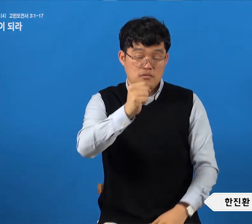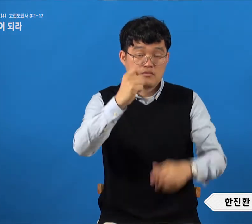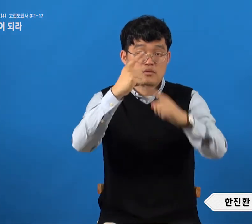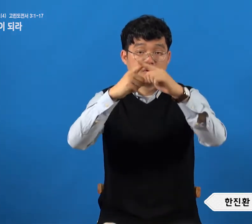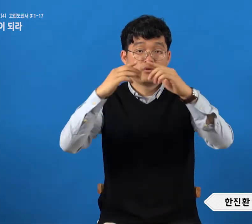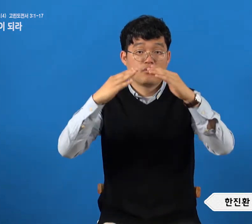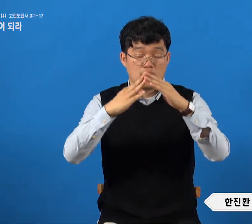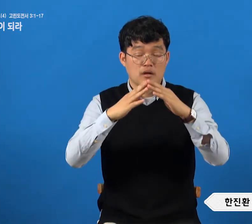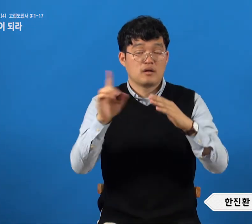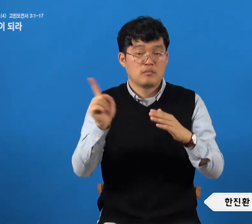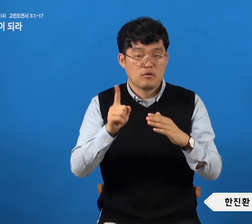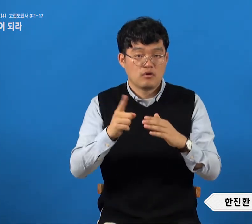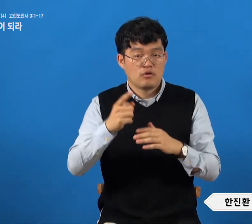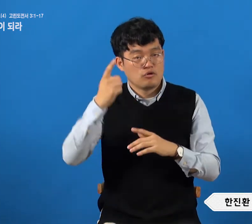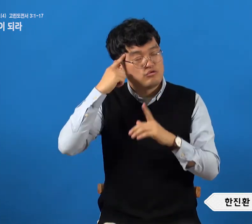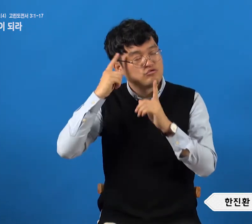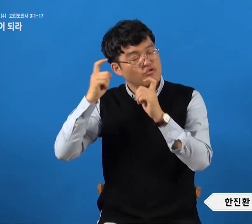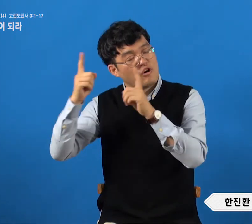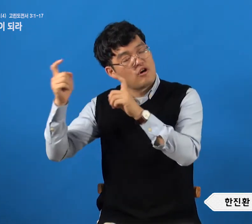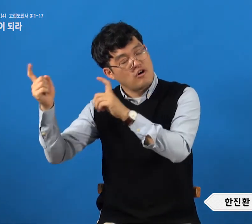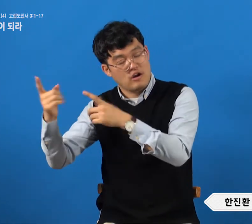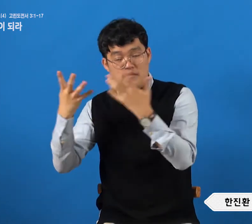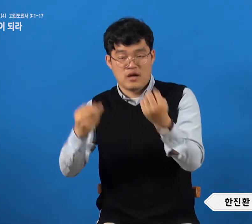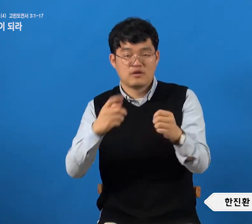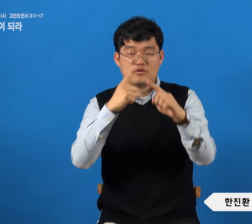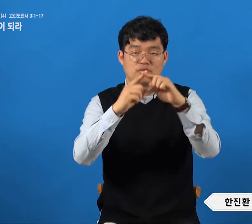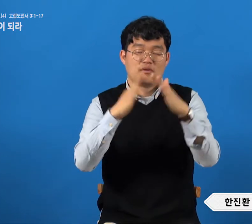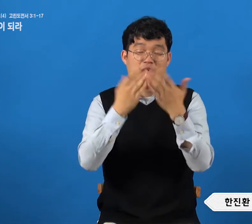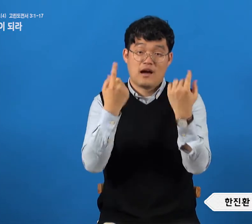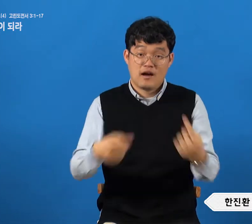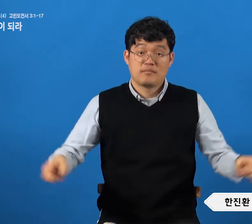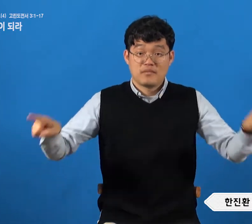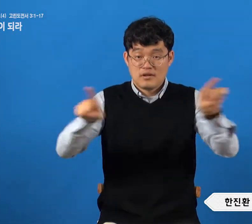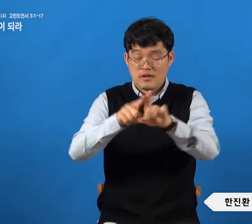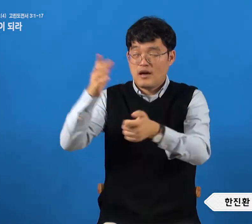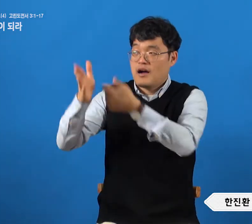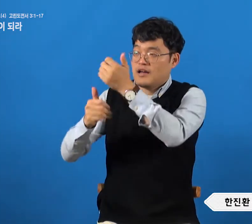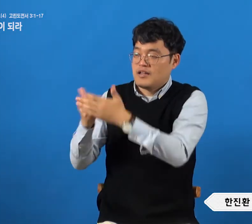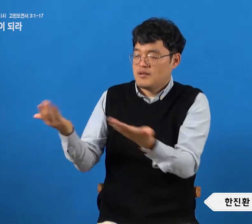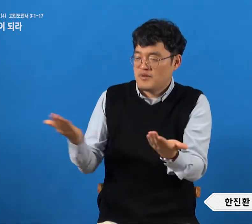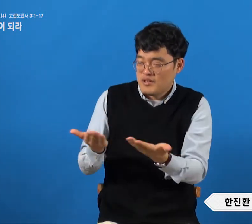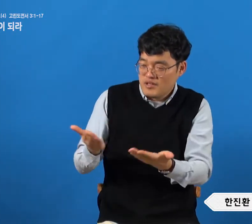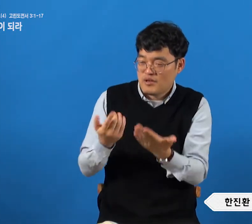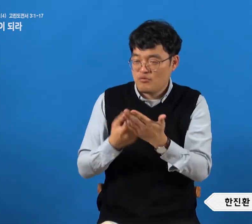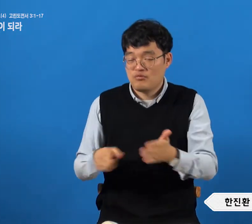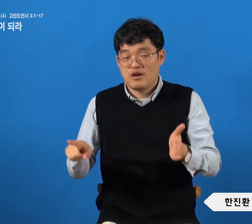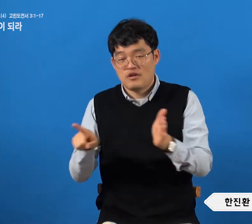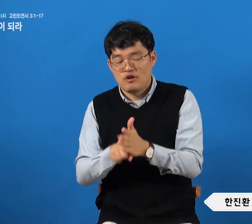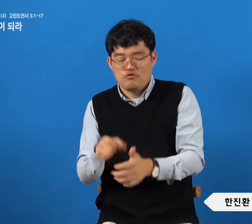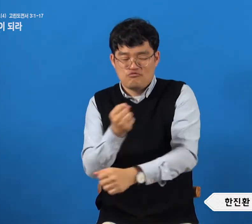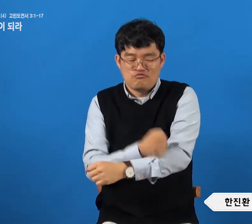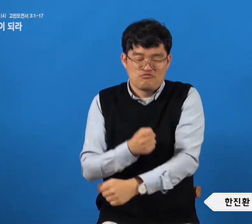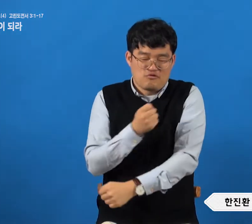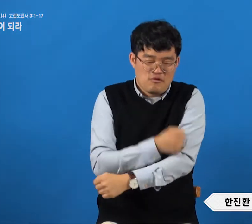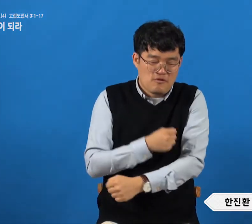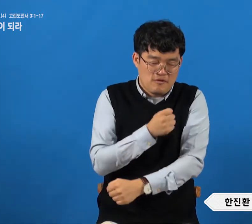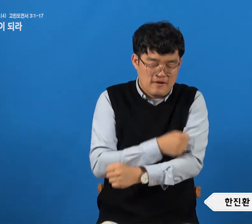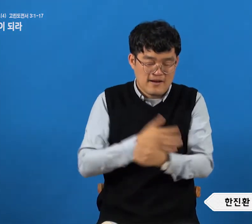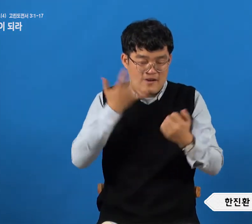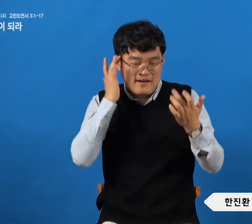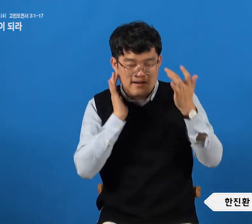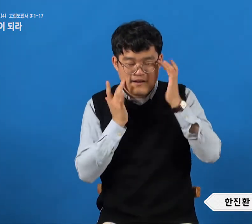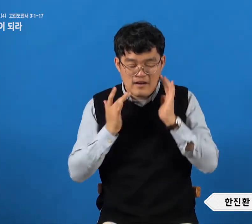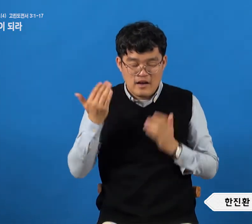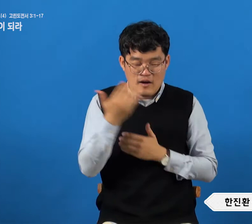좋은 교회는 추억이 많은 교회입니다. 함께 하나님 일을 위해서 그냥 수고하고